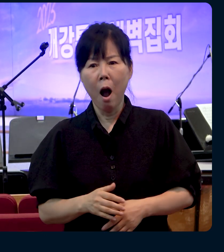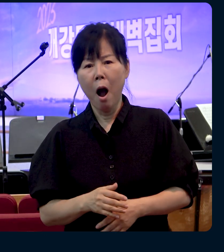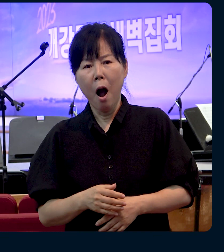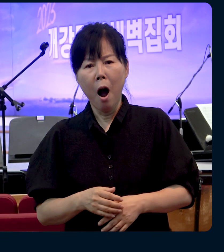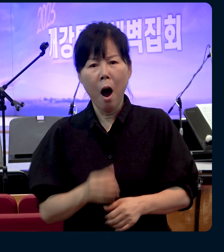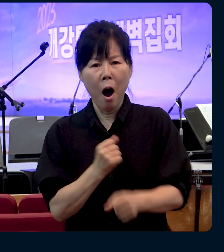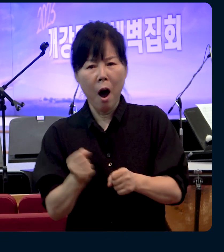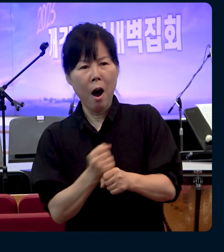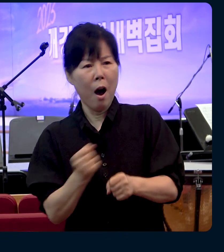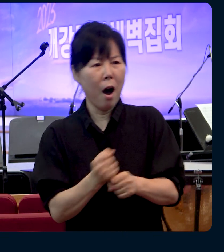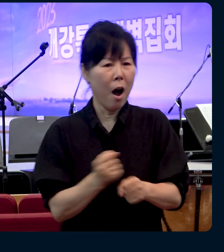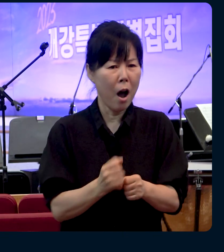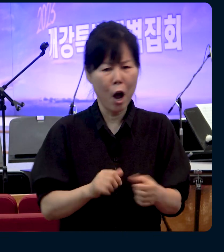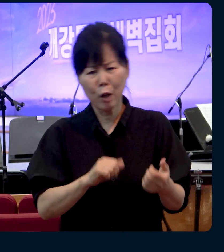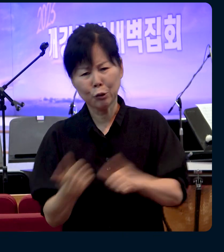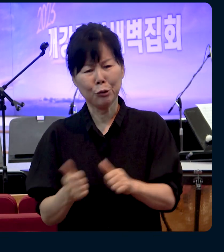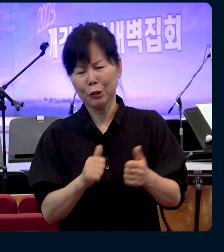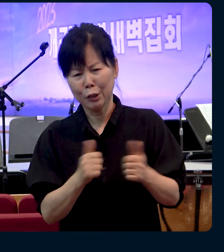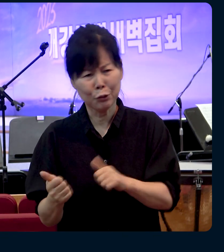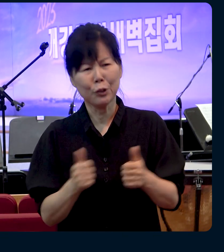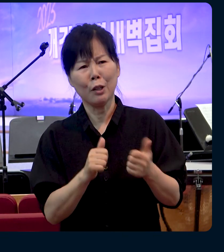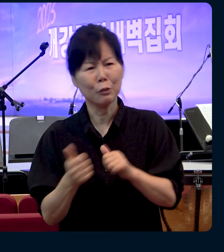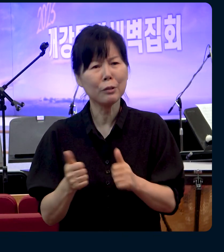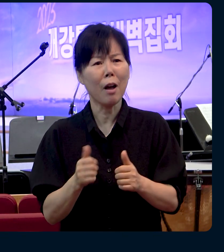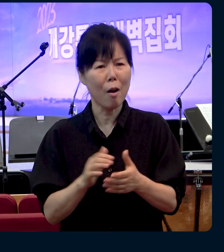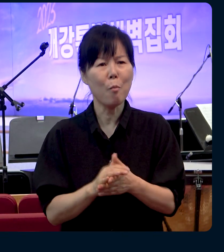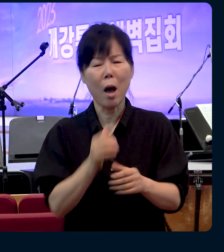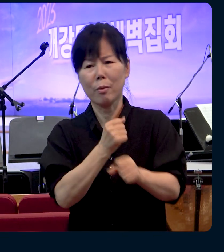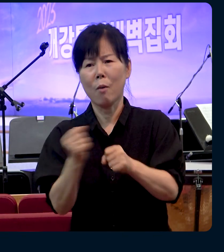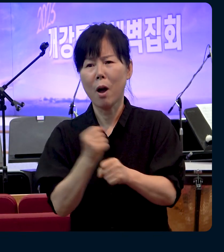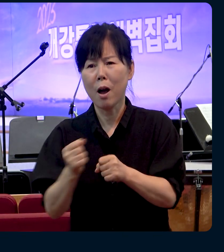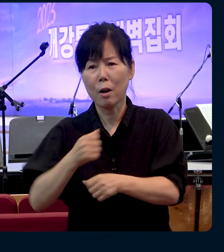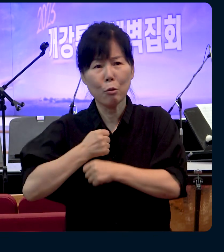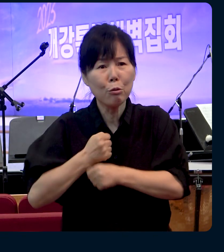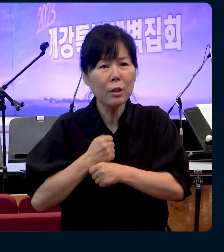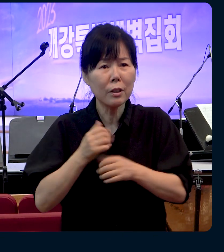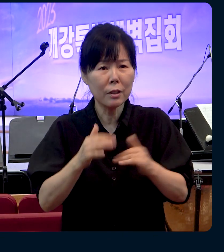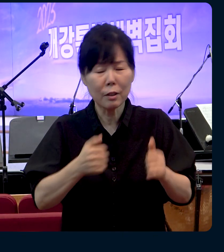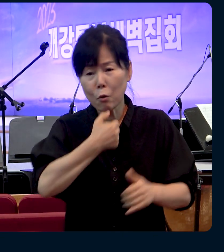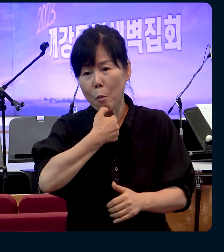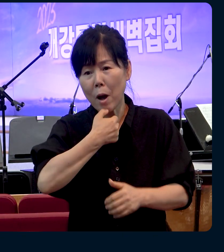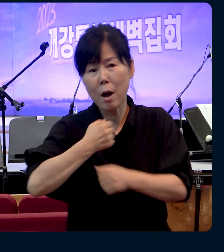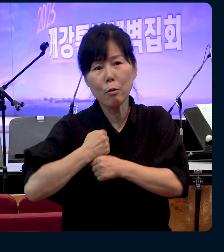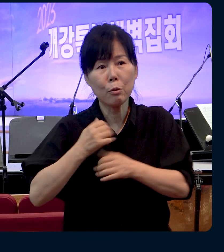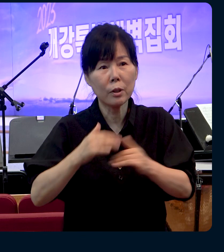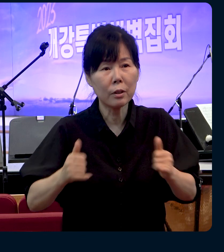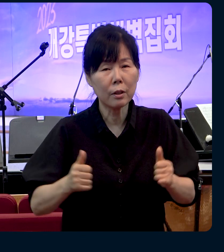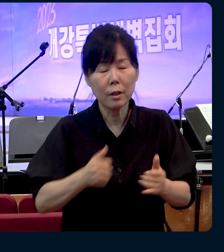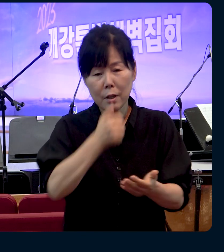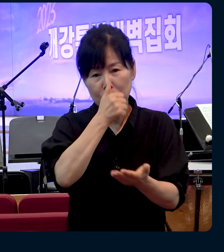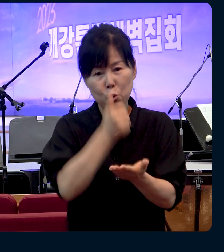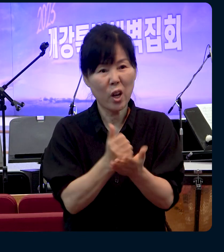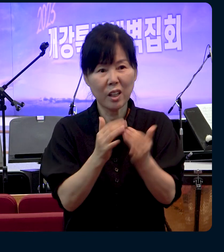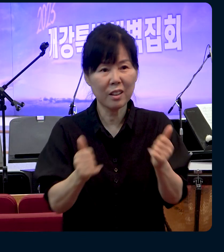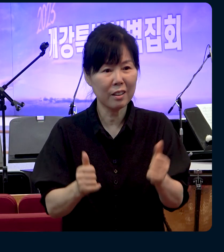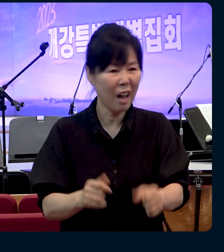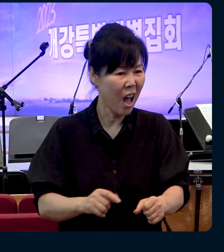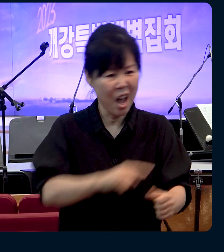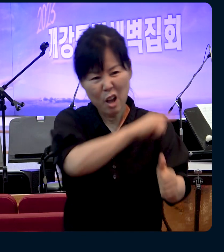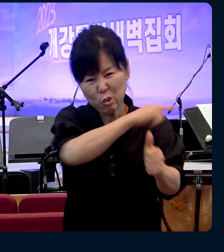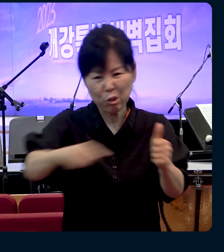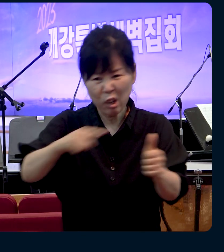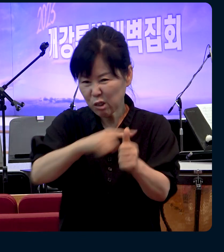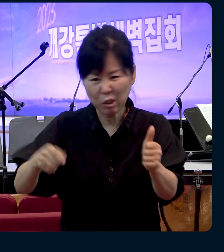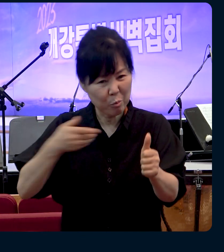사람들은 다 죽었다고 난리고, 심지어 이 로마 군병들을 이런 사람들은 그냥 죄수는 이럴